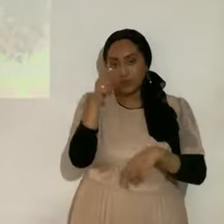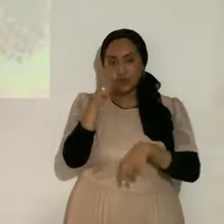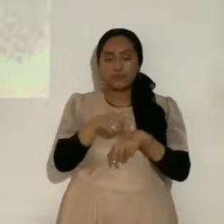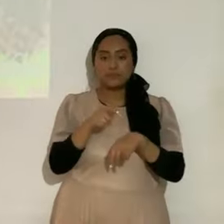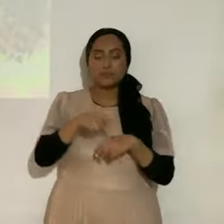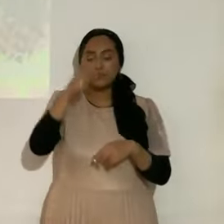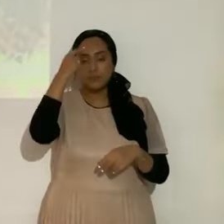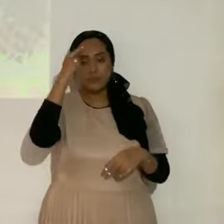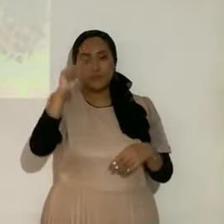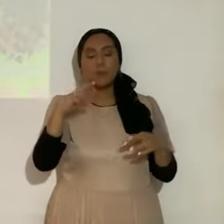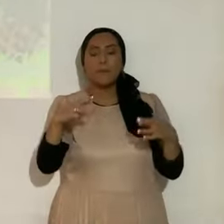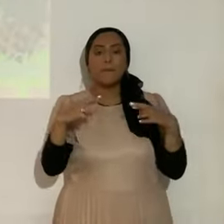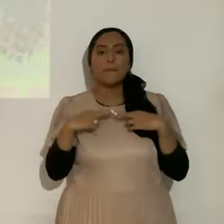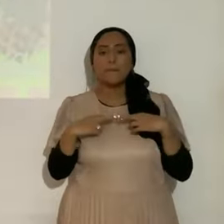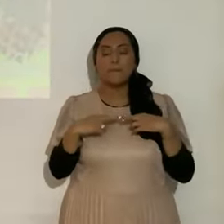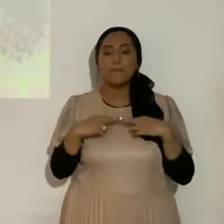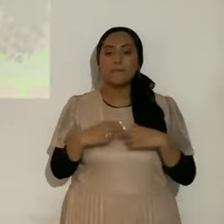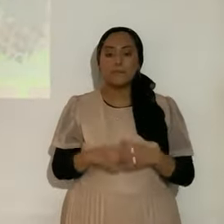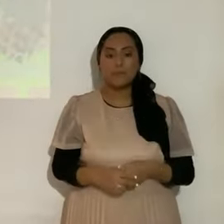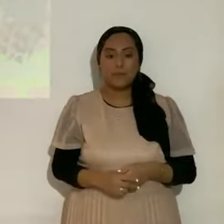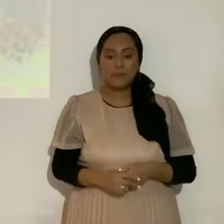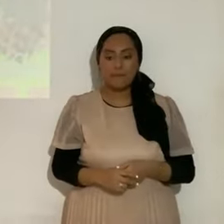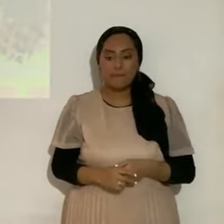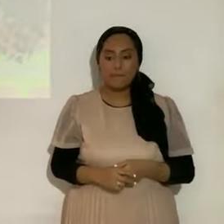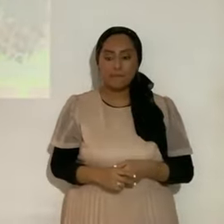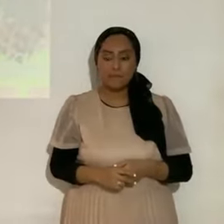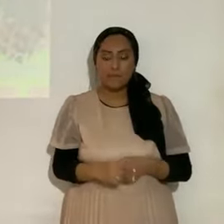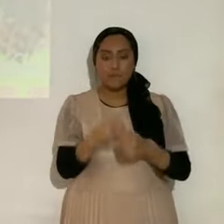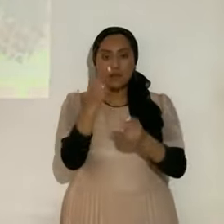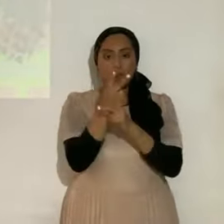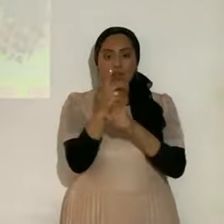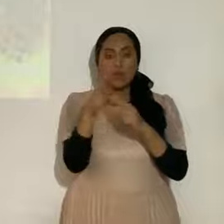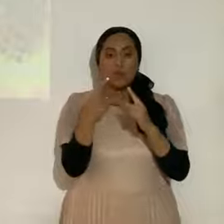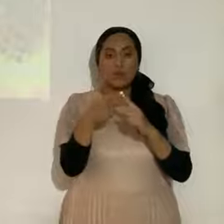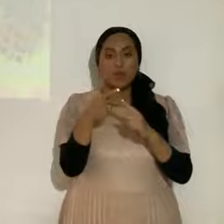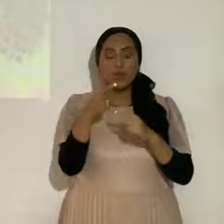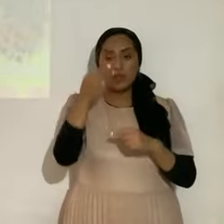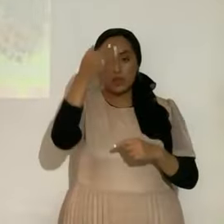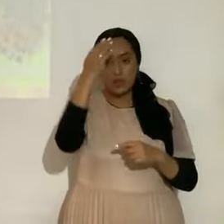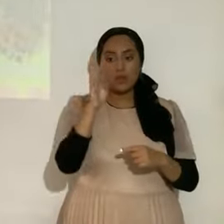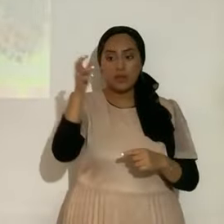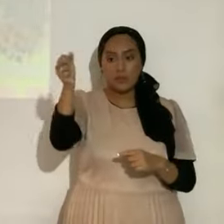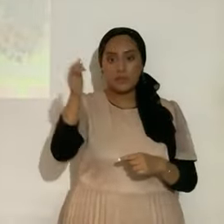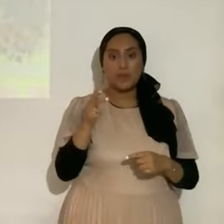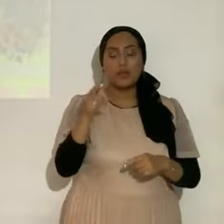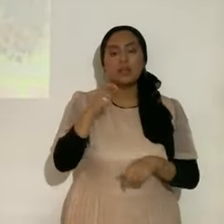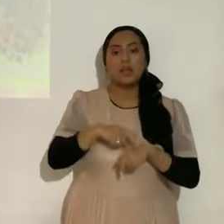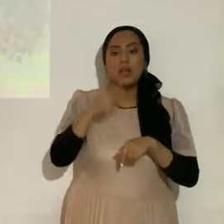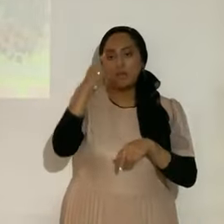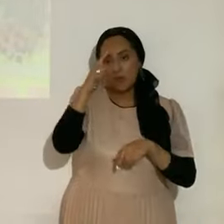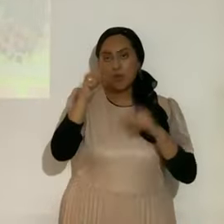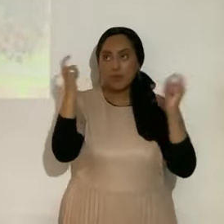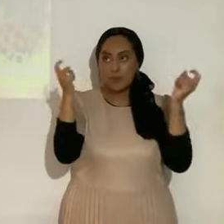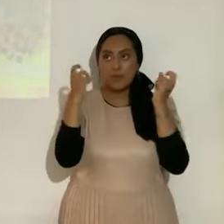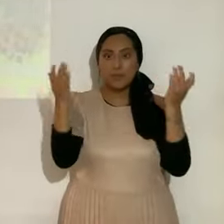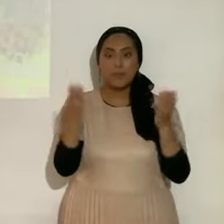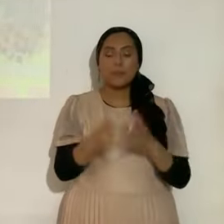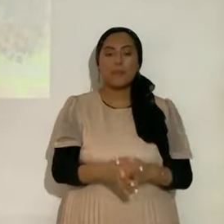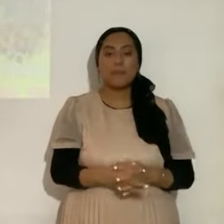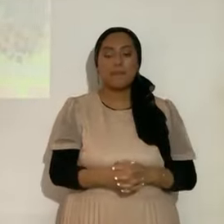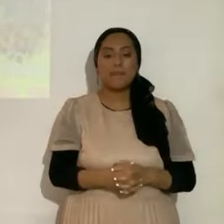de refrigerio, es una palabra definitiva que se cumplirá cuando Elohim regrese y serán tiempos de adoración.